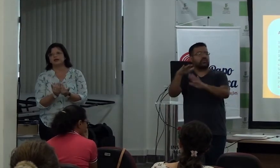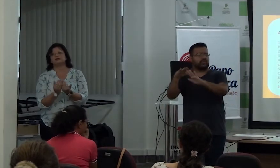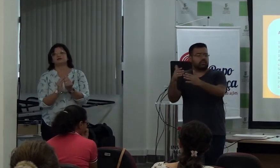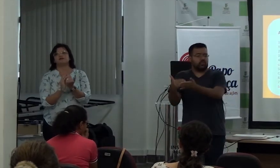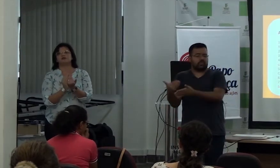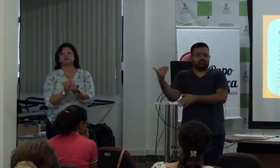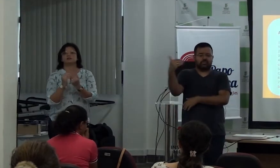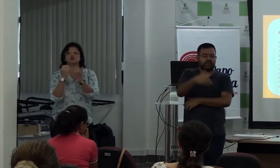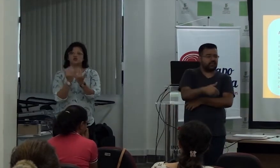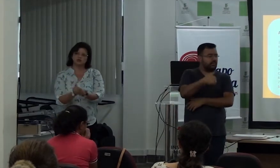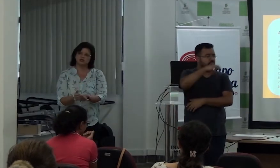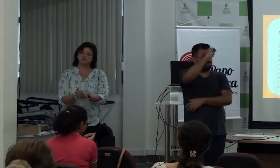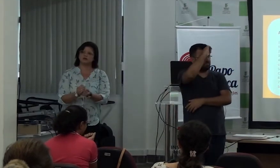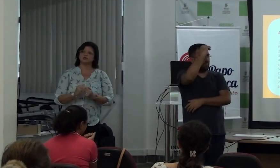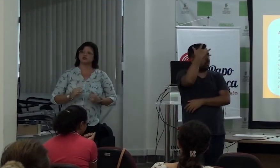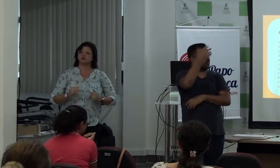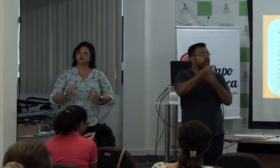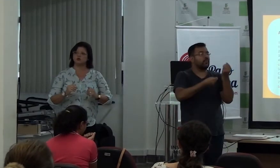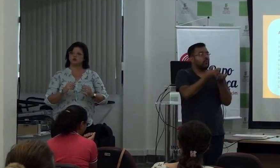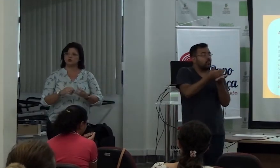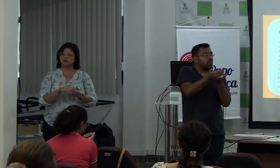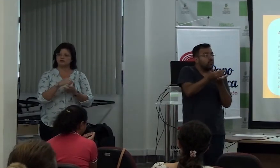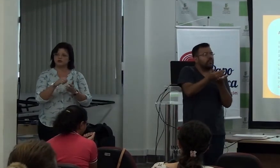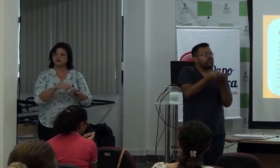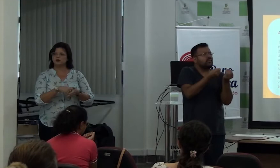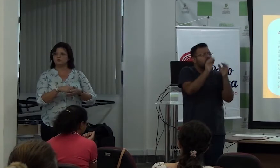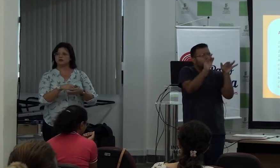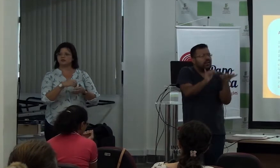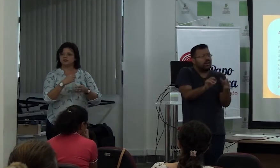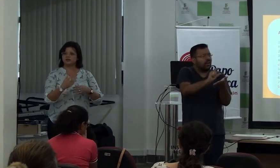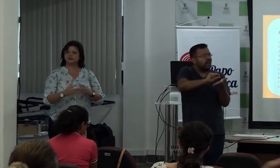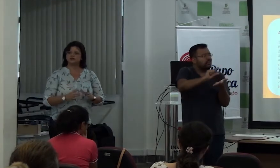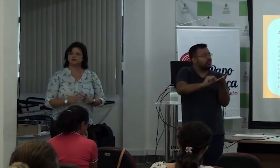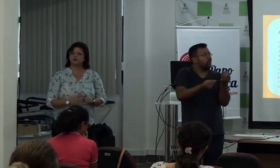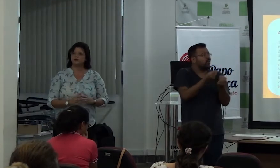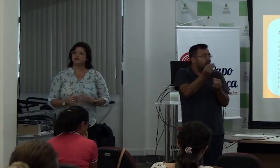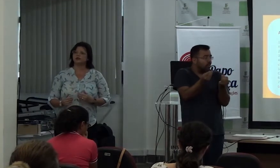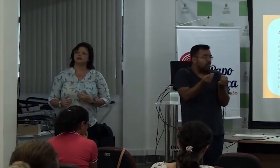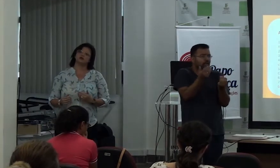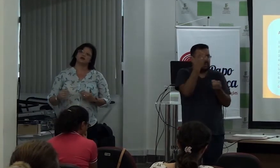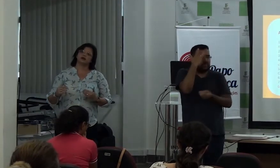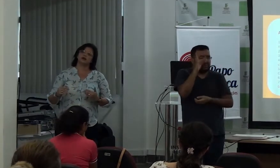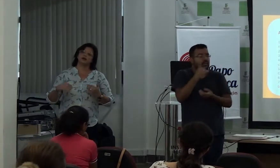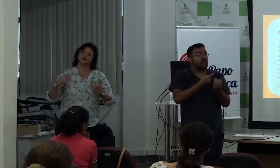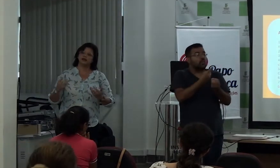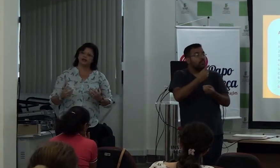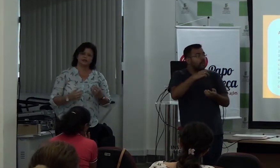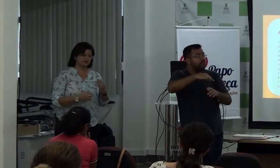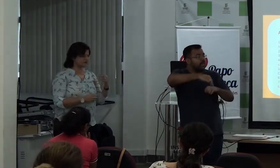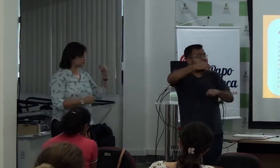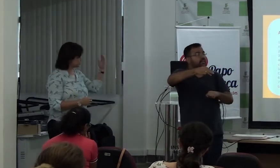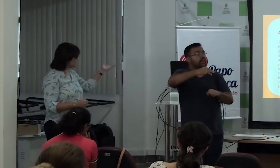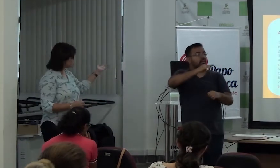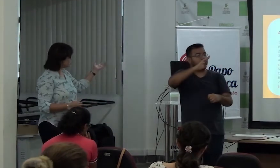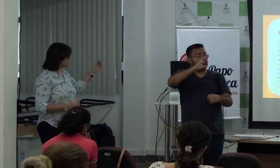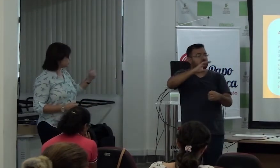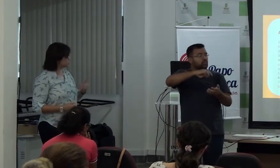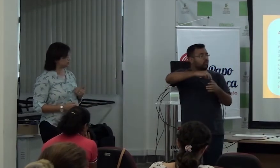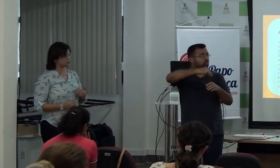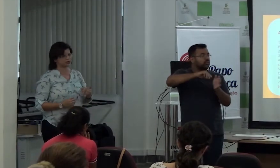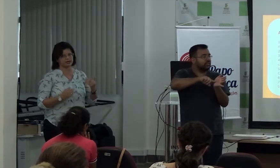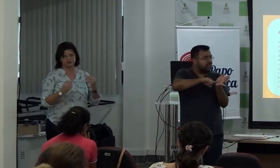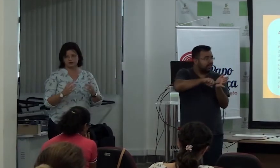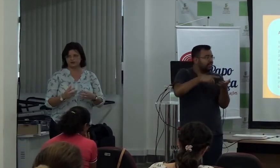tem essa formação de como escrever um artigo, como escrever uma dissertação. Então, a ideia é que através desses